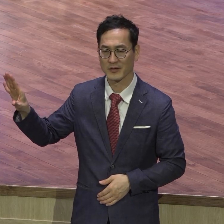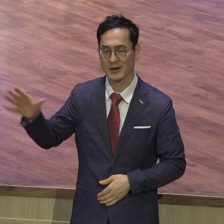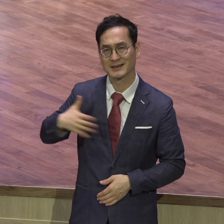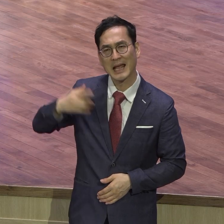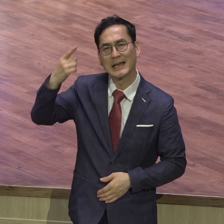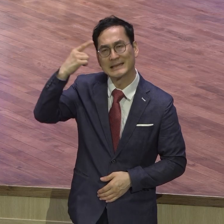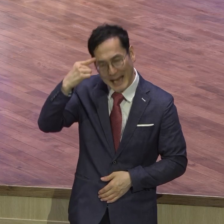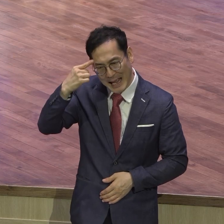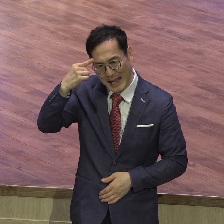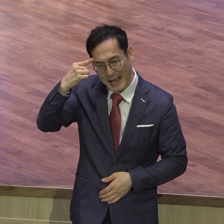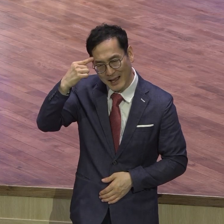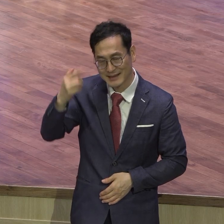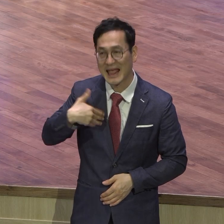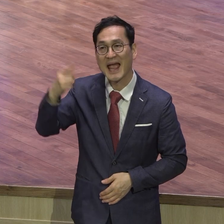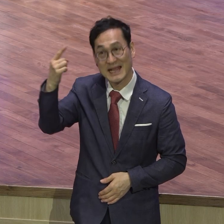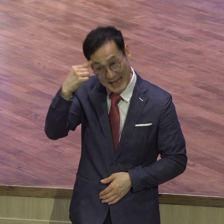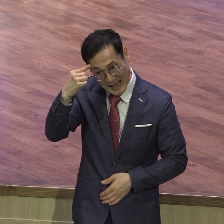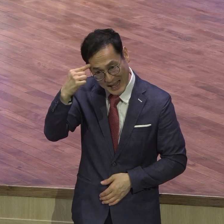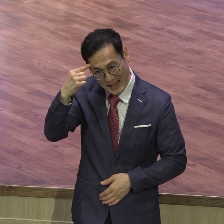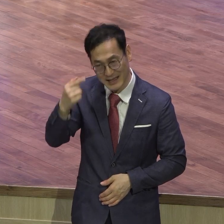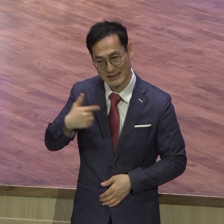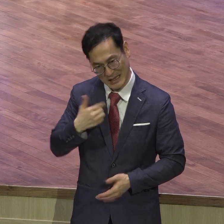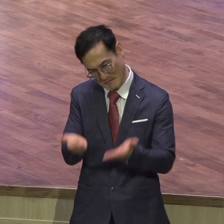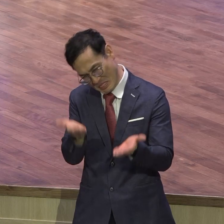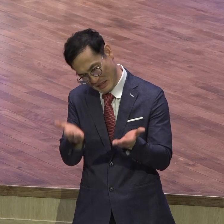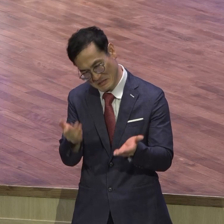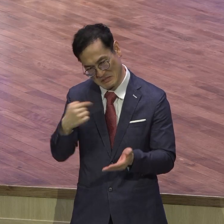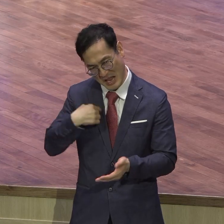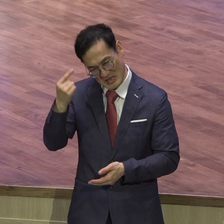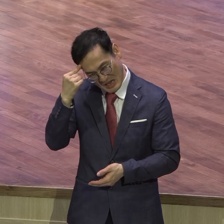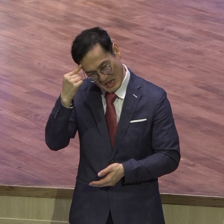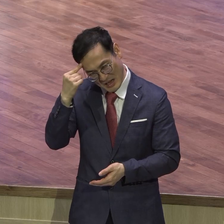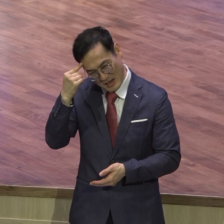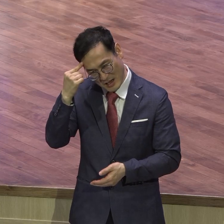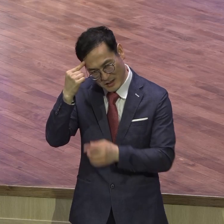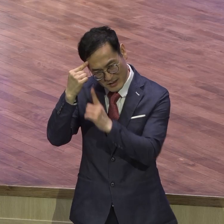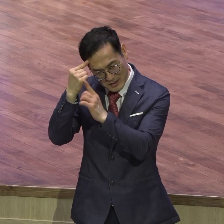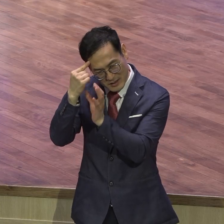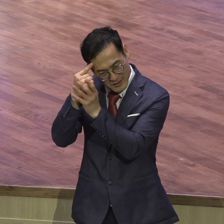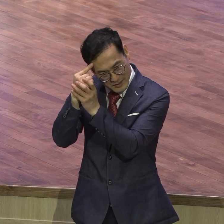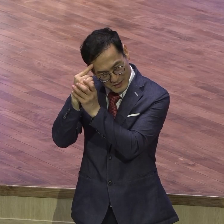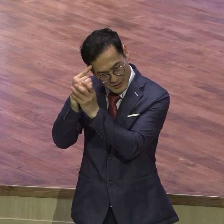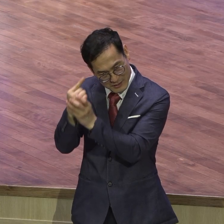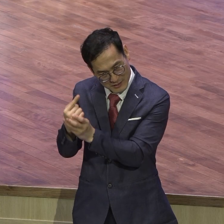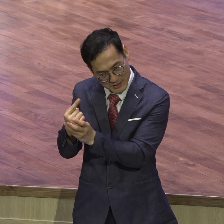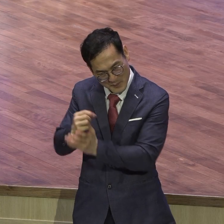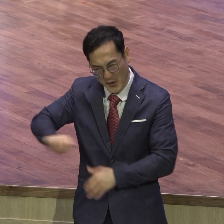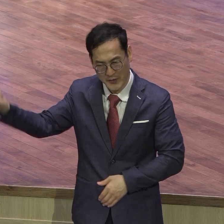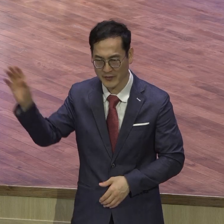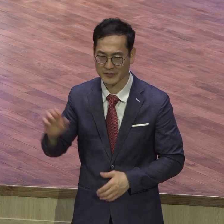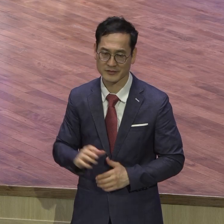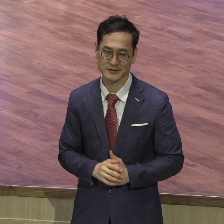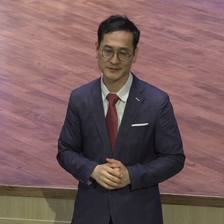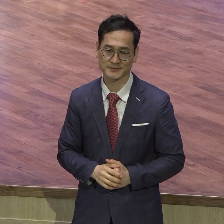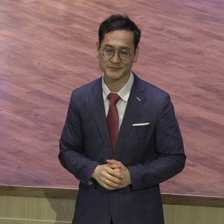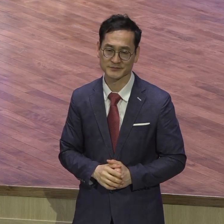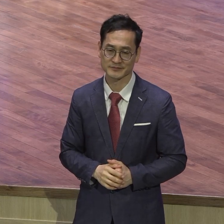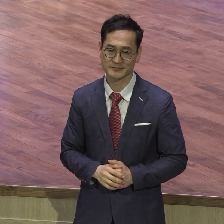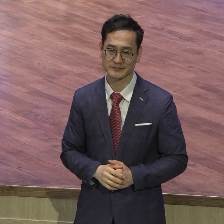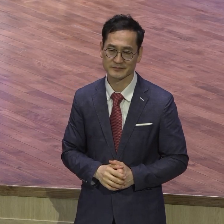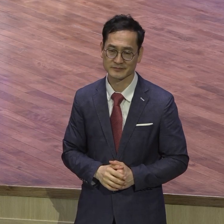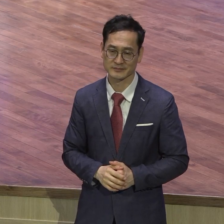그따소서 하지 마세요 내 생각에는 이게 문제입니다 신앙의